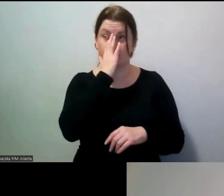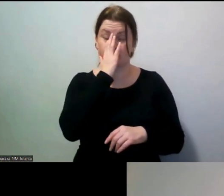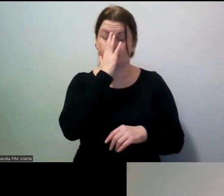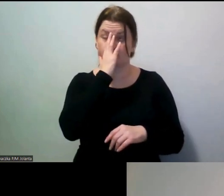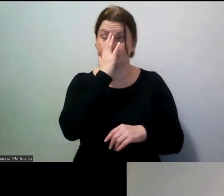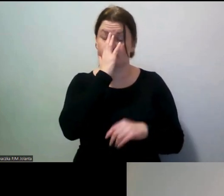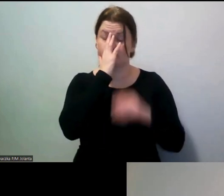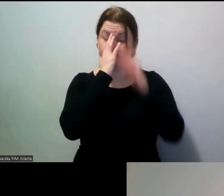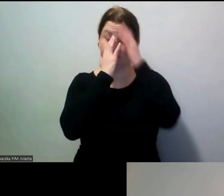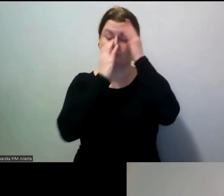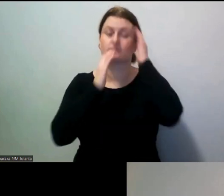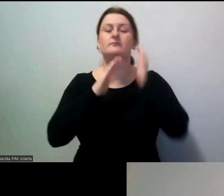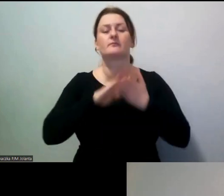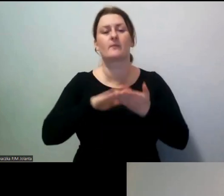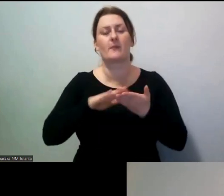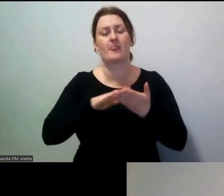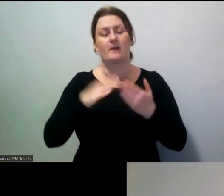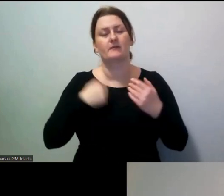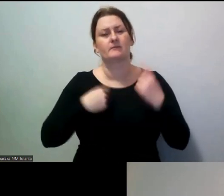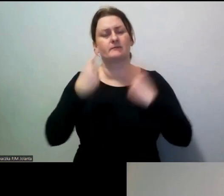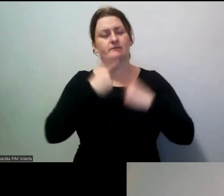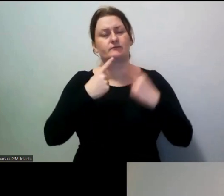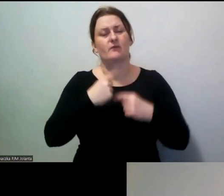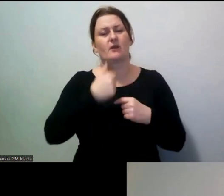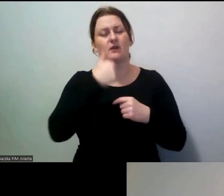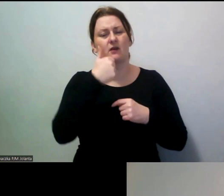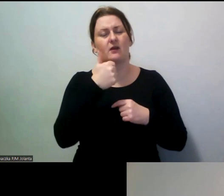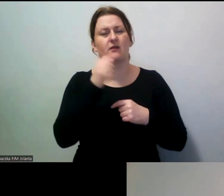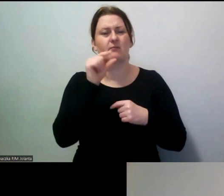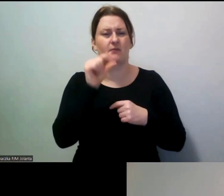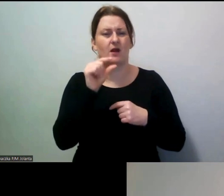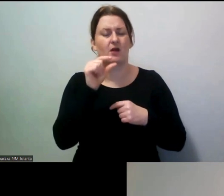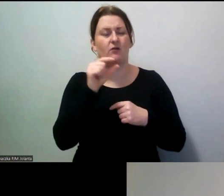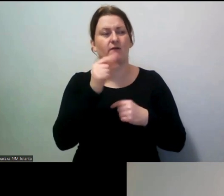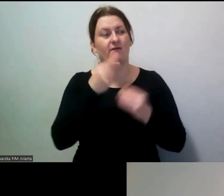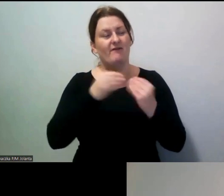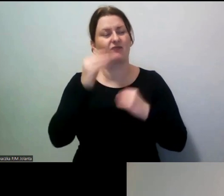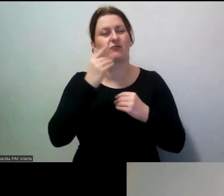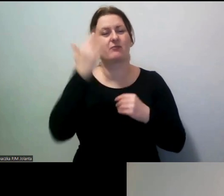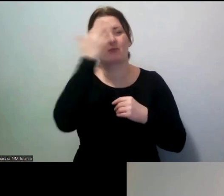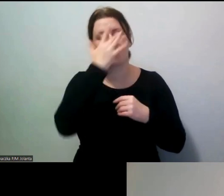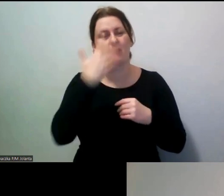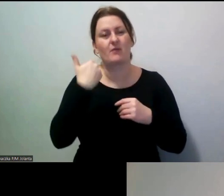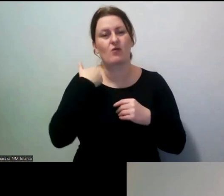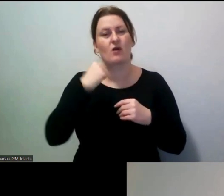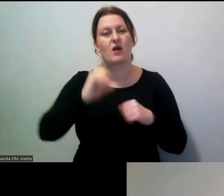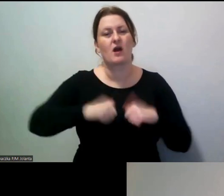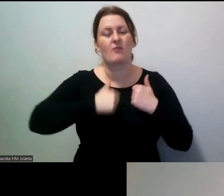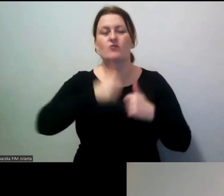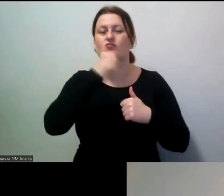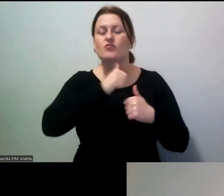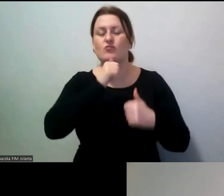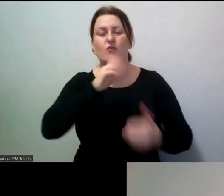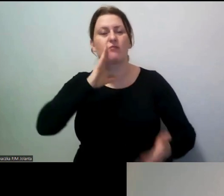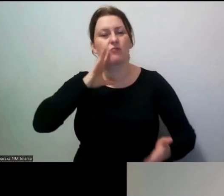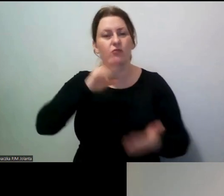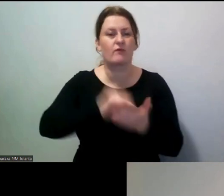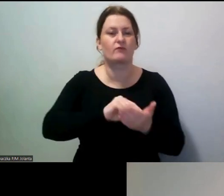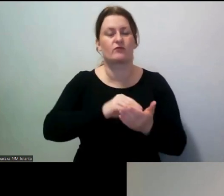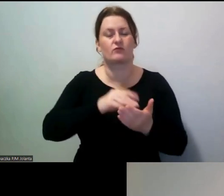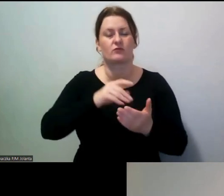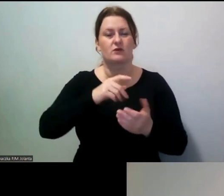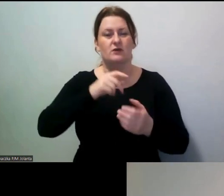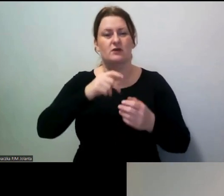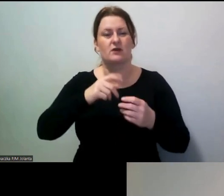że takim naszym jednym z małych bądź większych marzeń byłoby to, żeby spróbować jeszcze raz za jakiś czas znormalizować